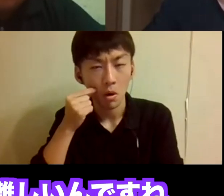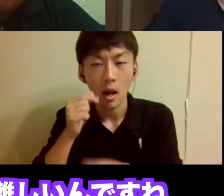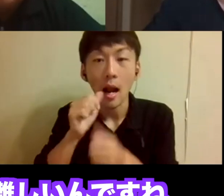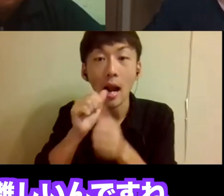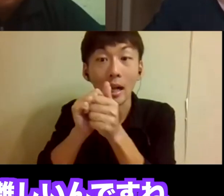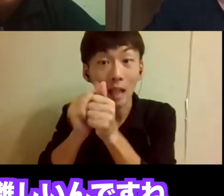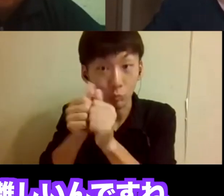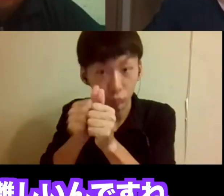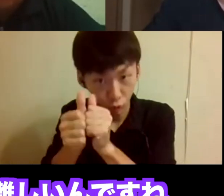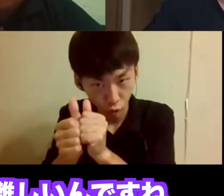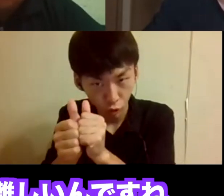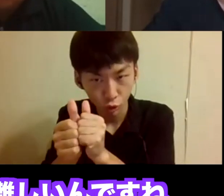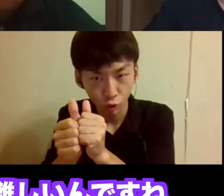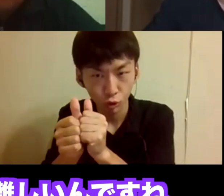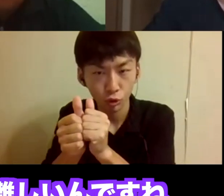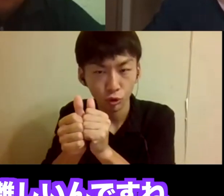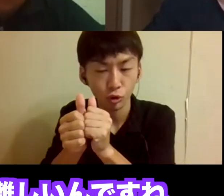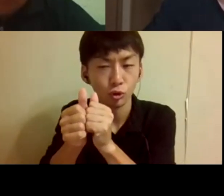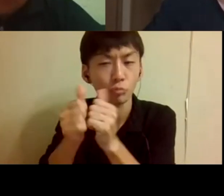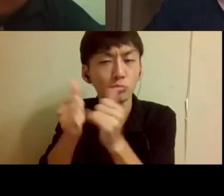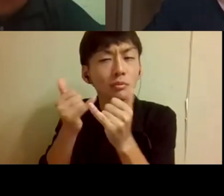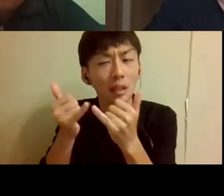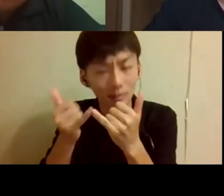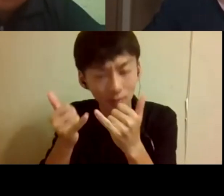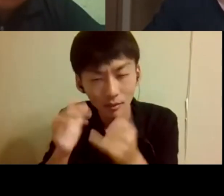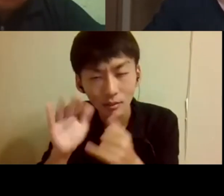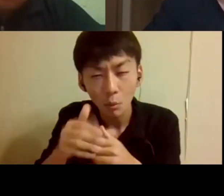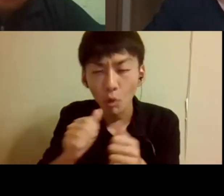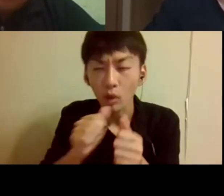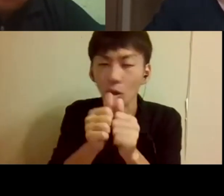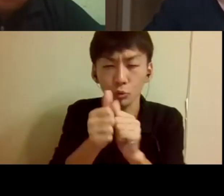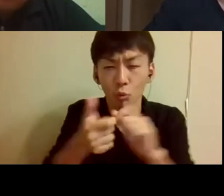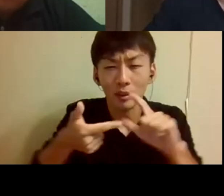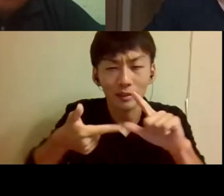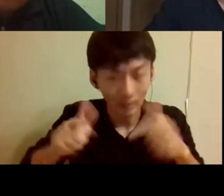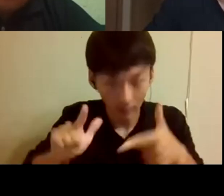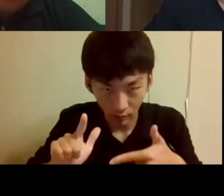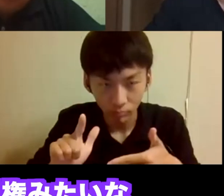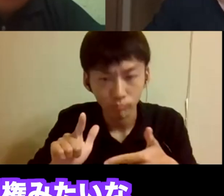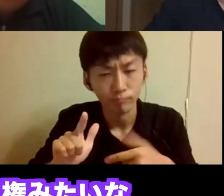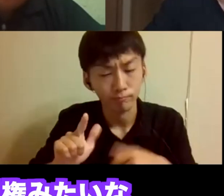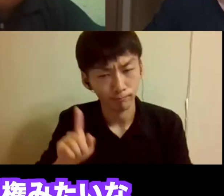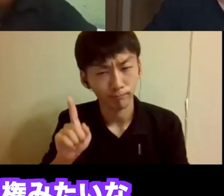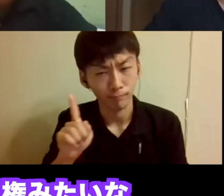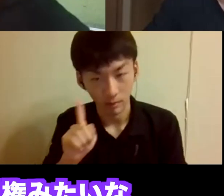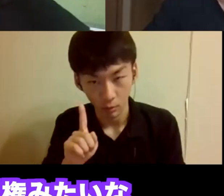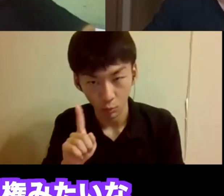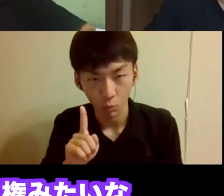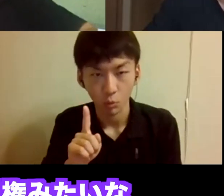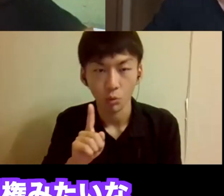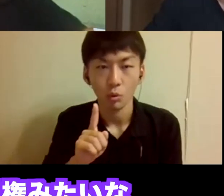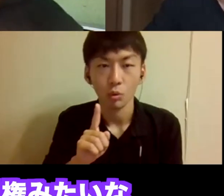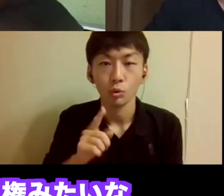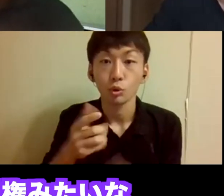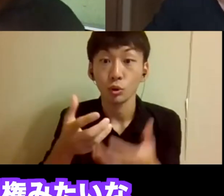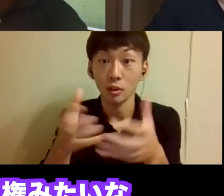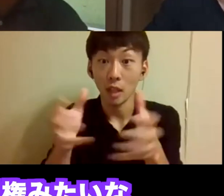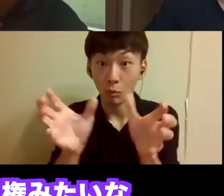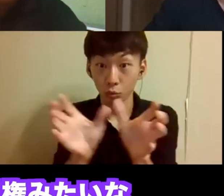で株でもなくyeah何だろうなこうクラブの会員権みたい